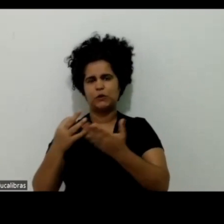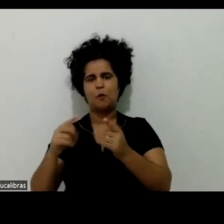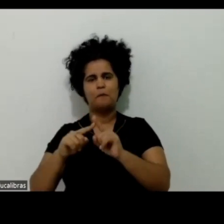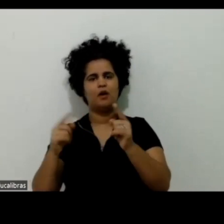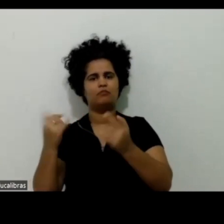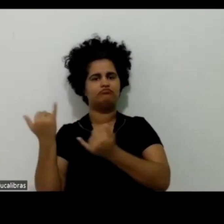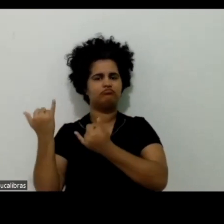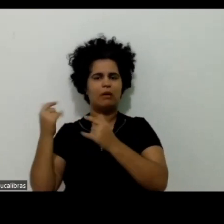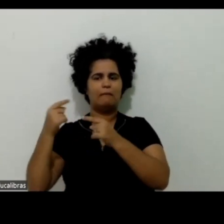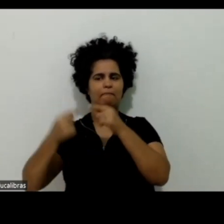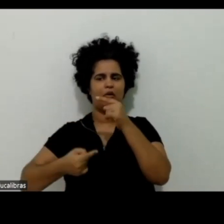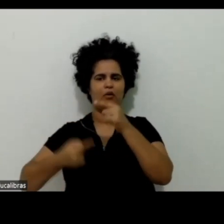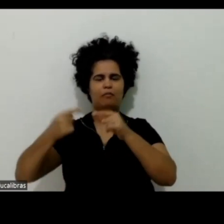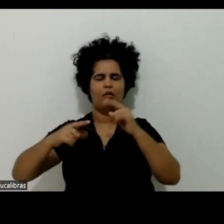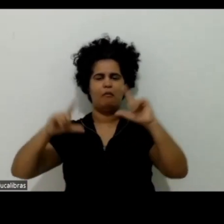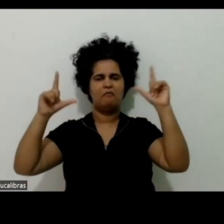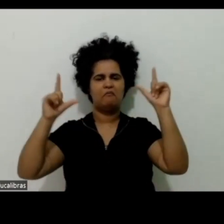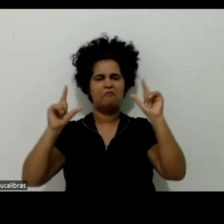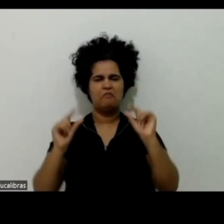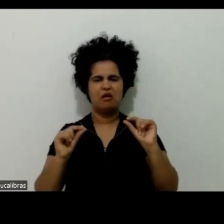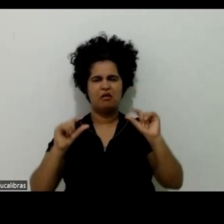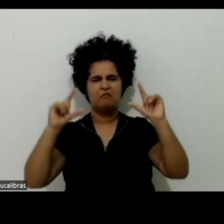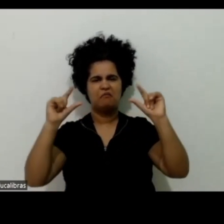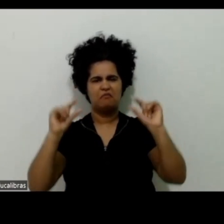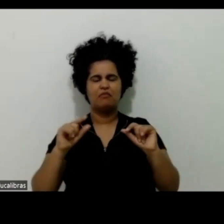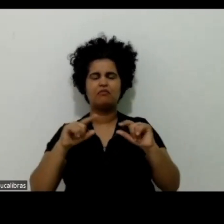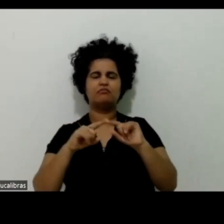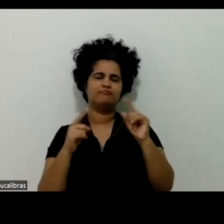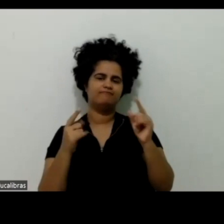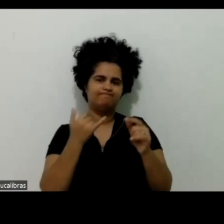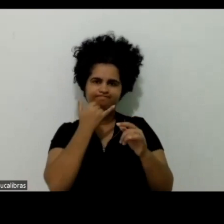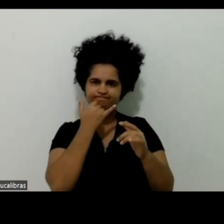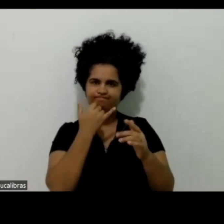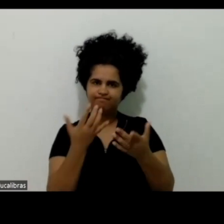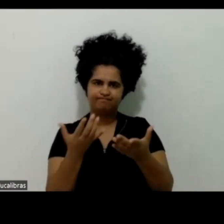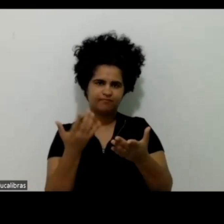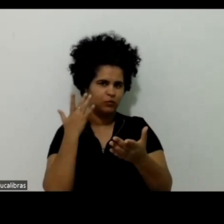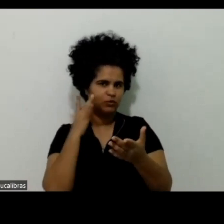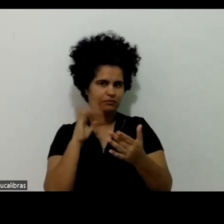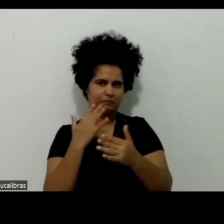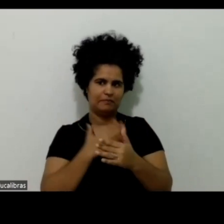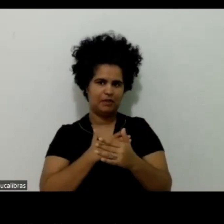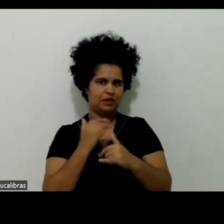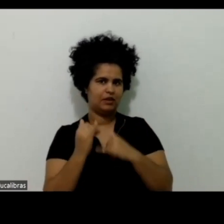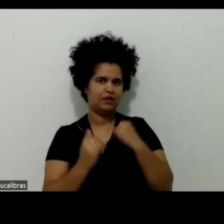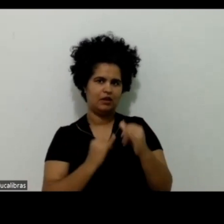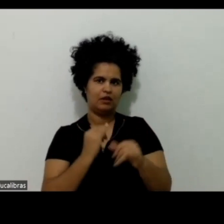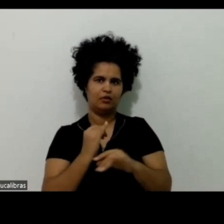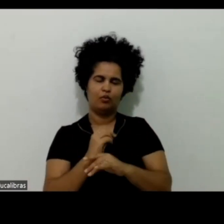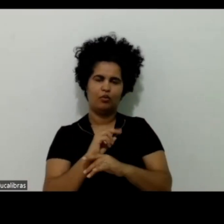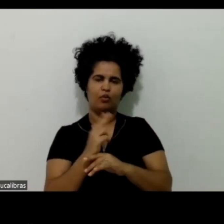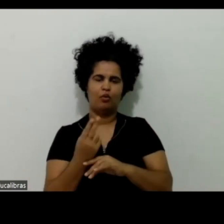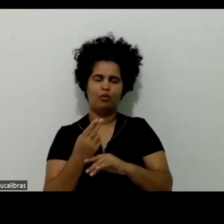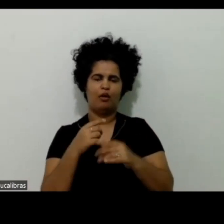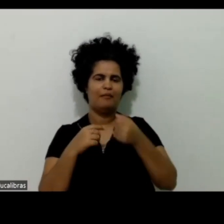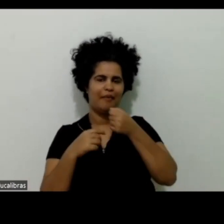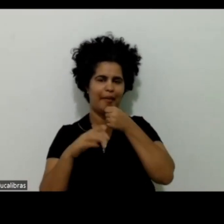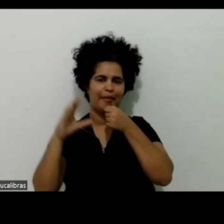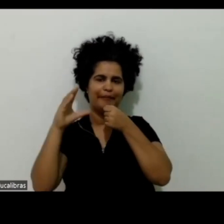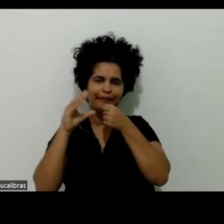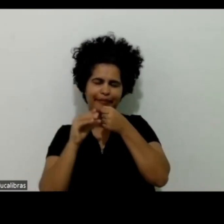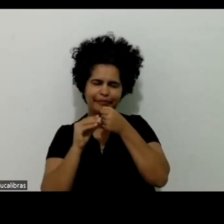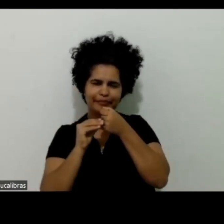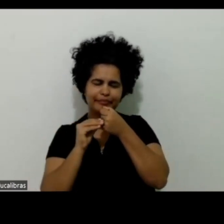né, imensos, né, a serem enfrentados nessa quadra histórica, né, na mesma proporção, a gente está convencido de que essa